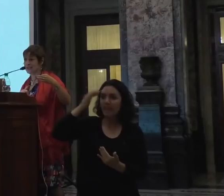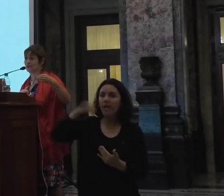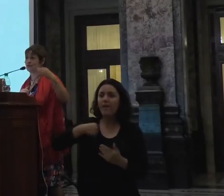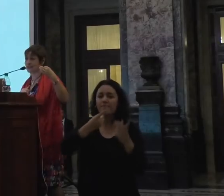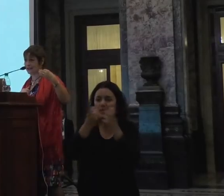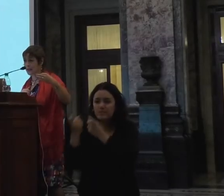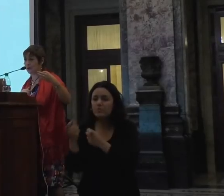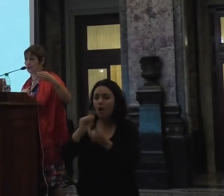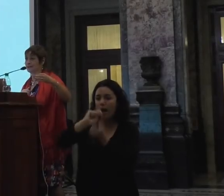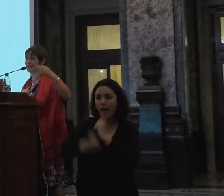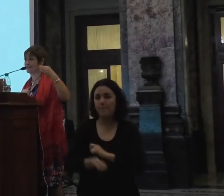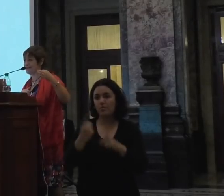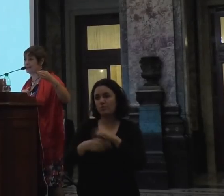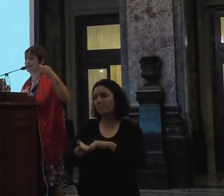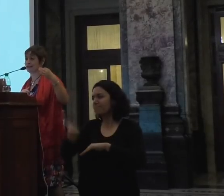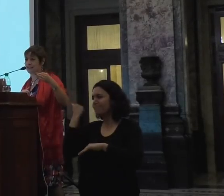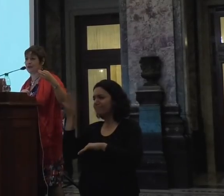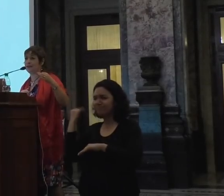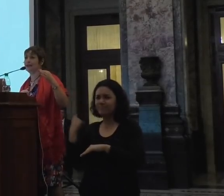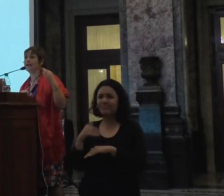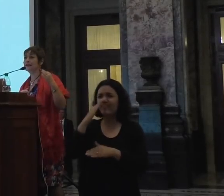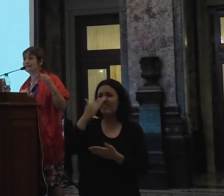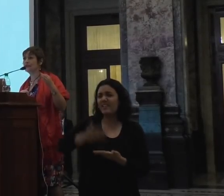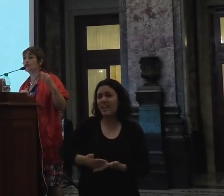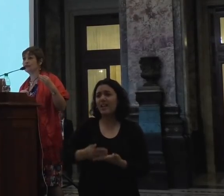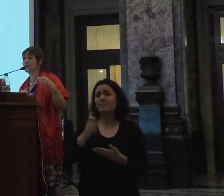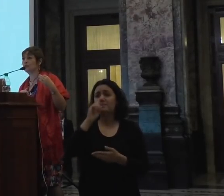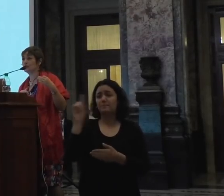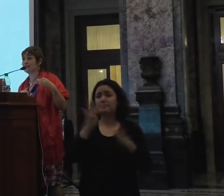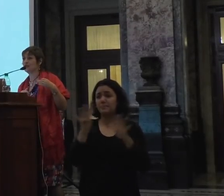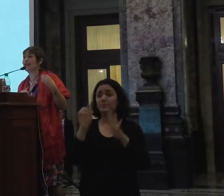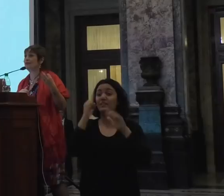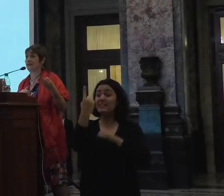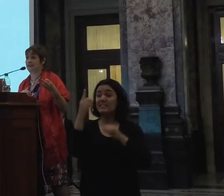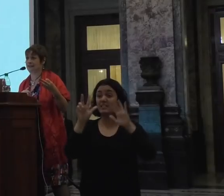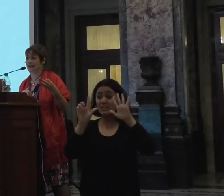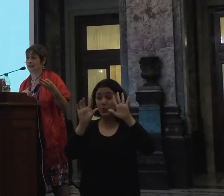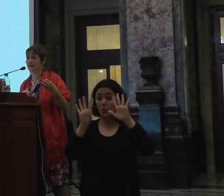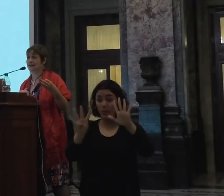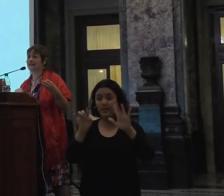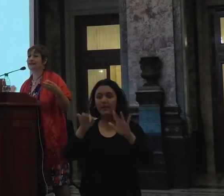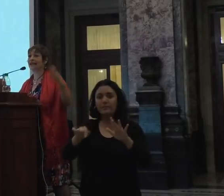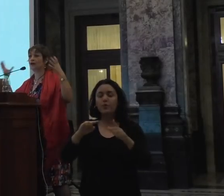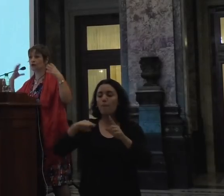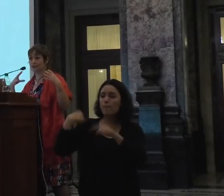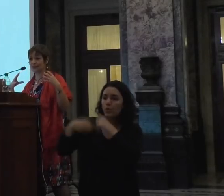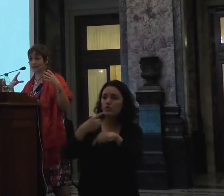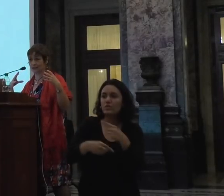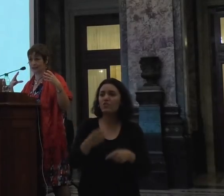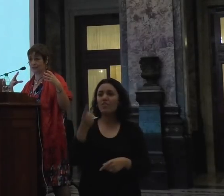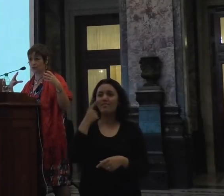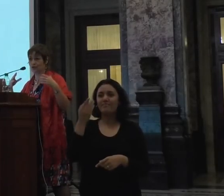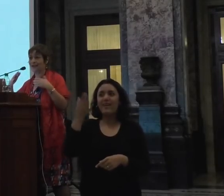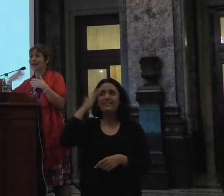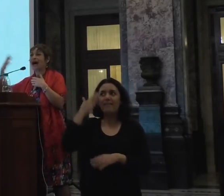sus inicios, desde Helmholtz, desde fines del 19, se considera un proceso inferencial. Es decir, el conocimiento